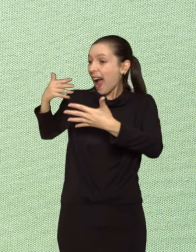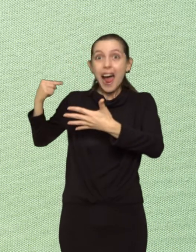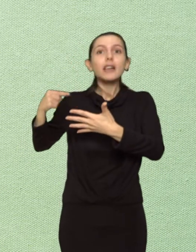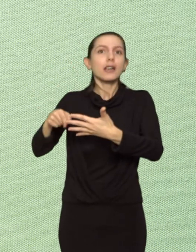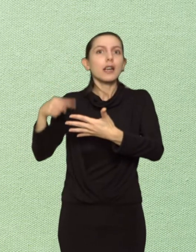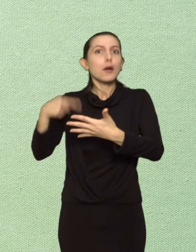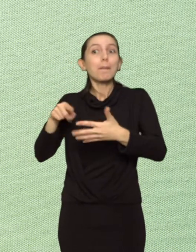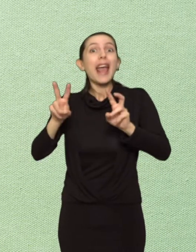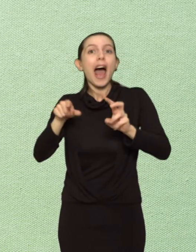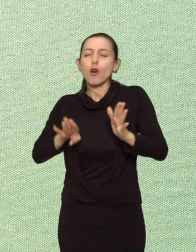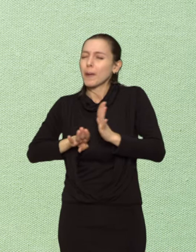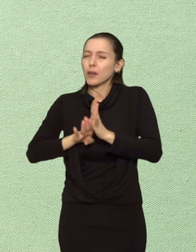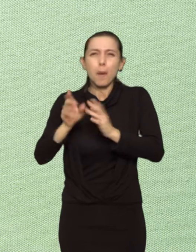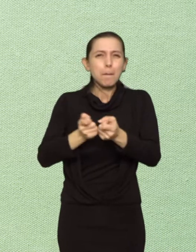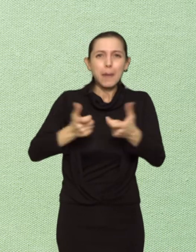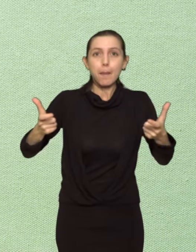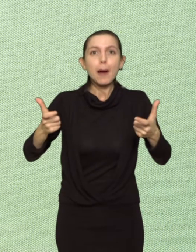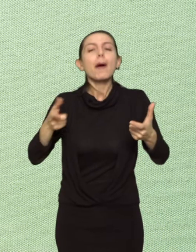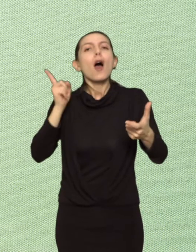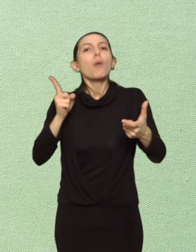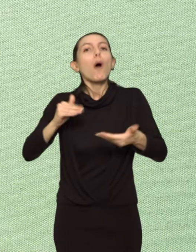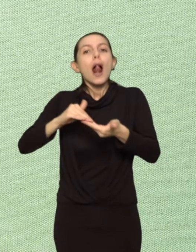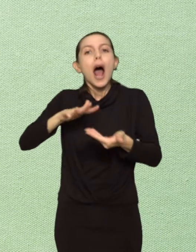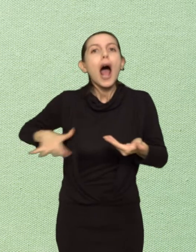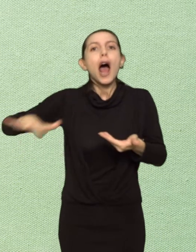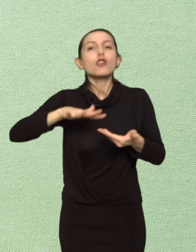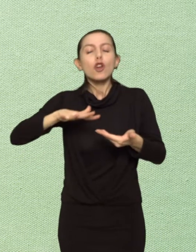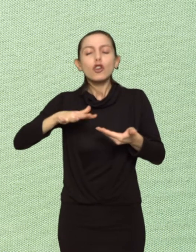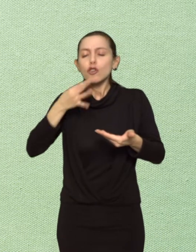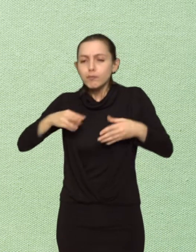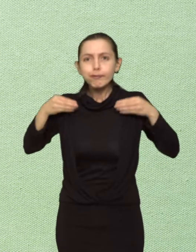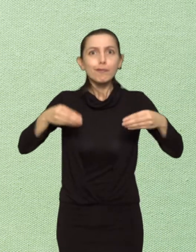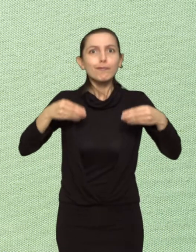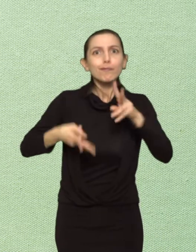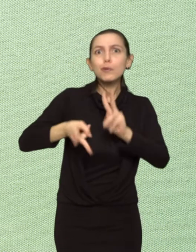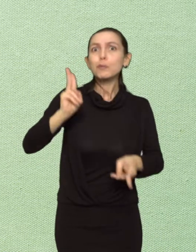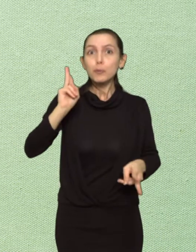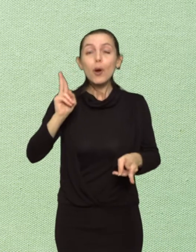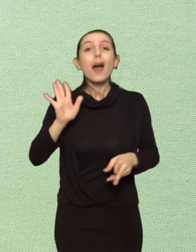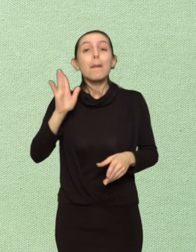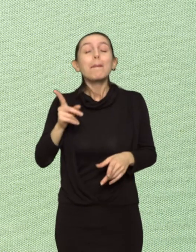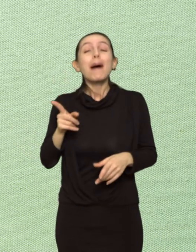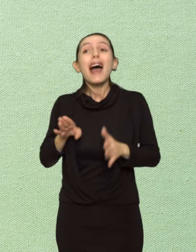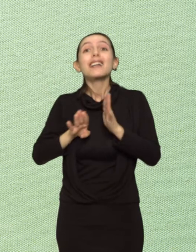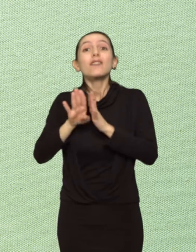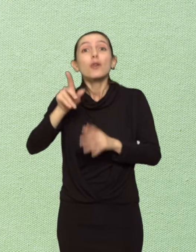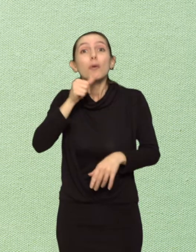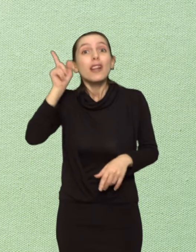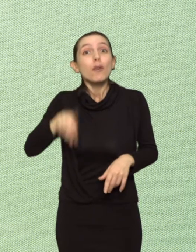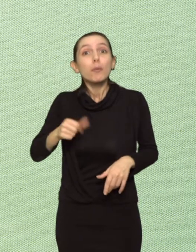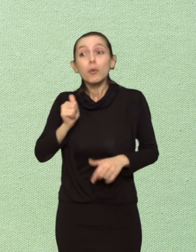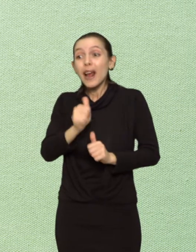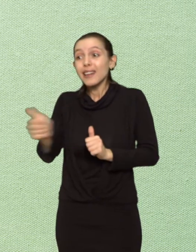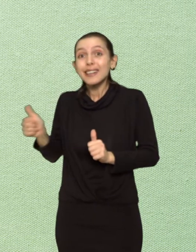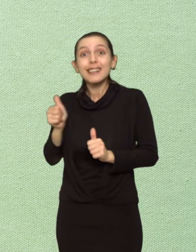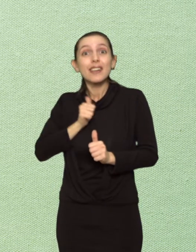sviluppo notevole delle capacità delle associazioni di partecipare, ma deve essere anche uno sviluppo individuale non ancora